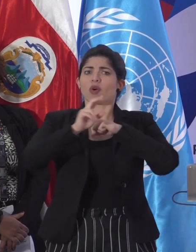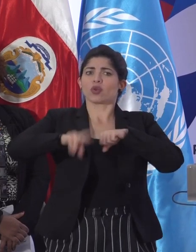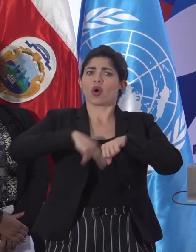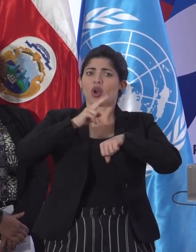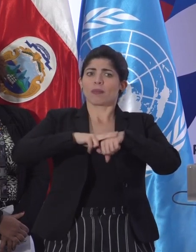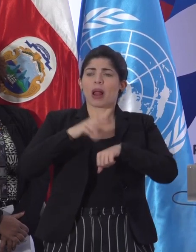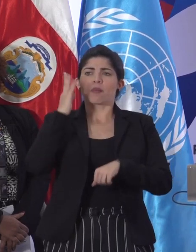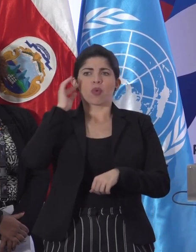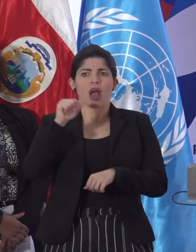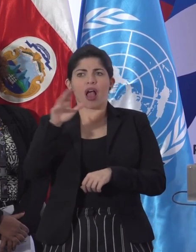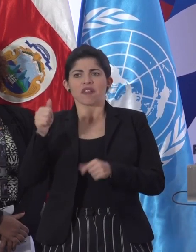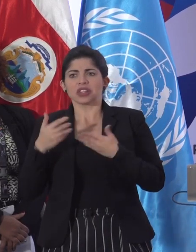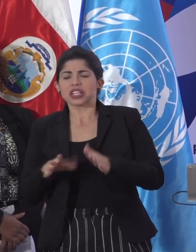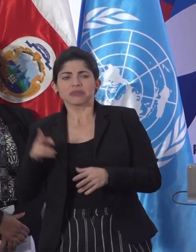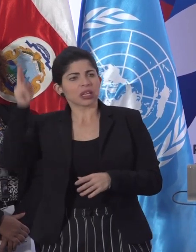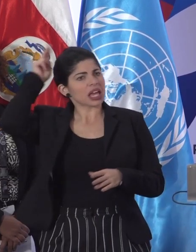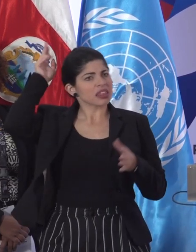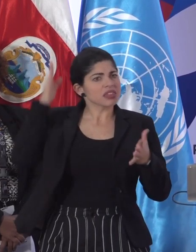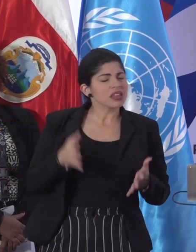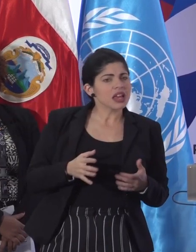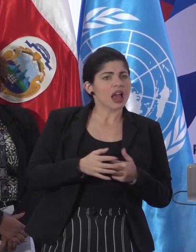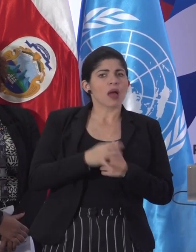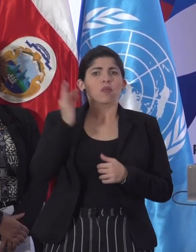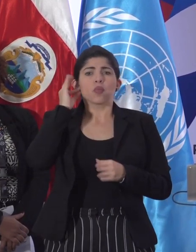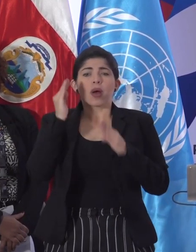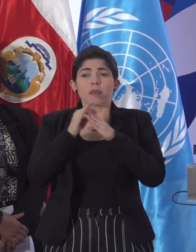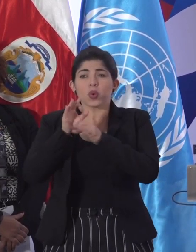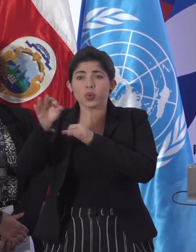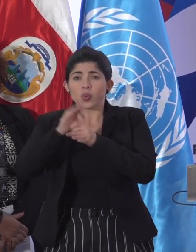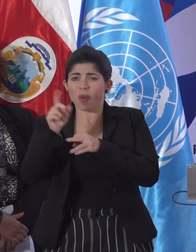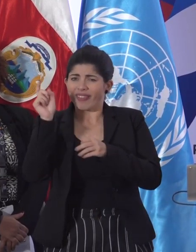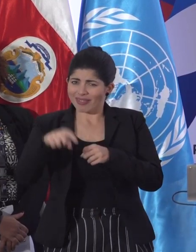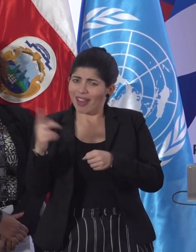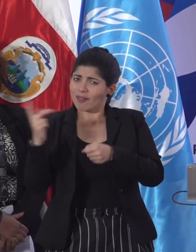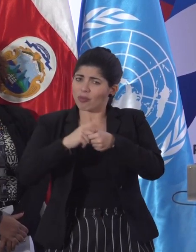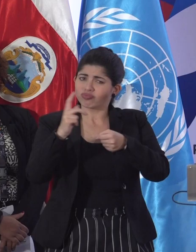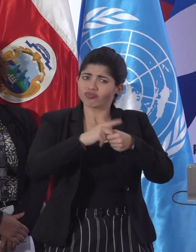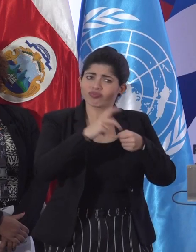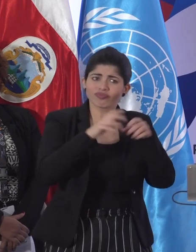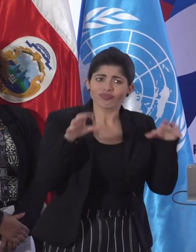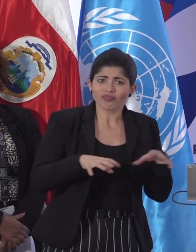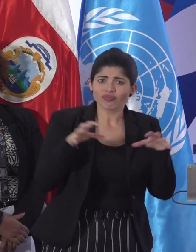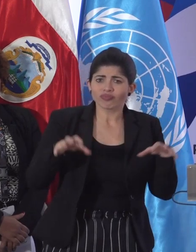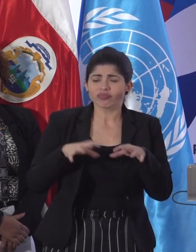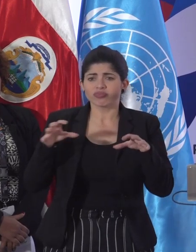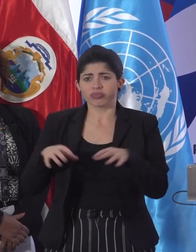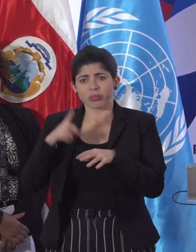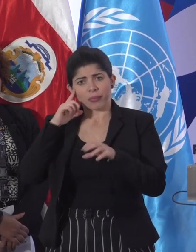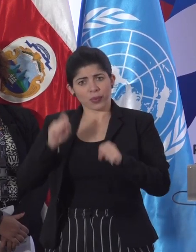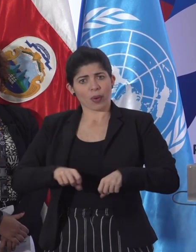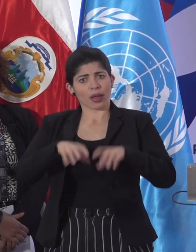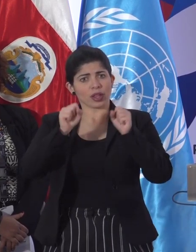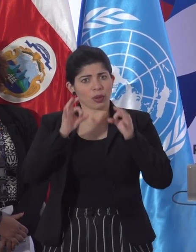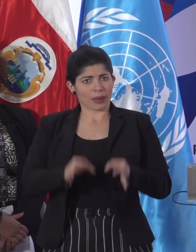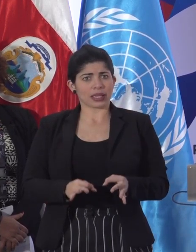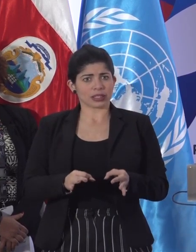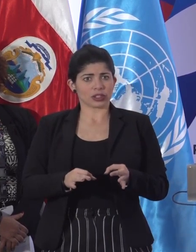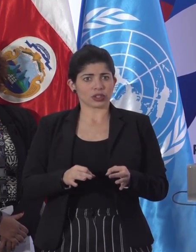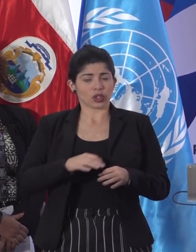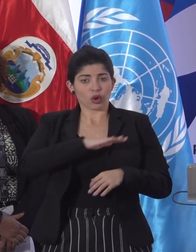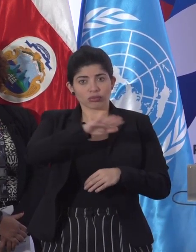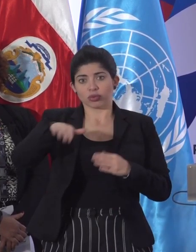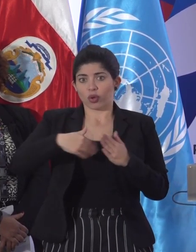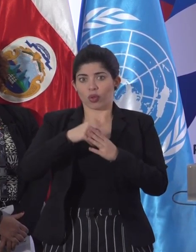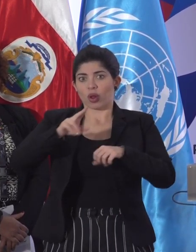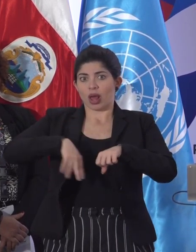mujeres afrodescendientes, indígenas, mujeres de la ruralidad, participemos activamente en la toma de decisiones a nivel